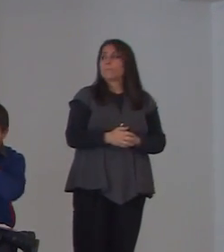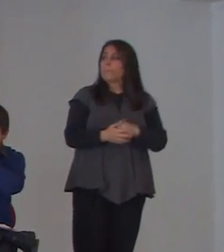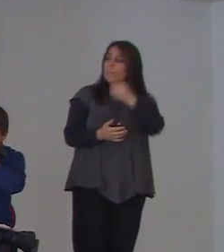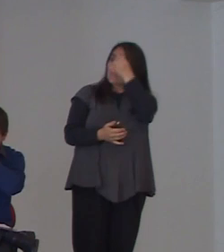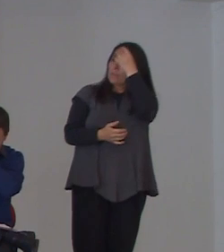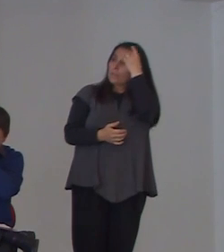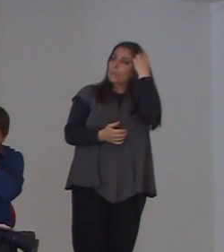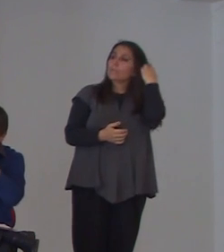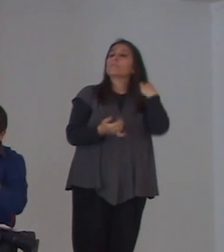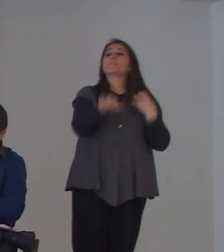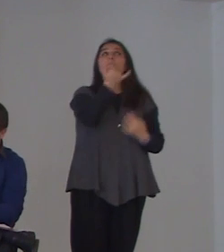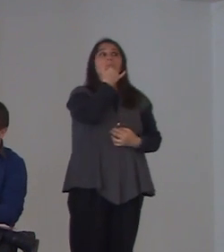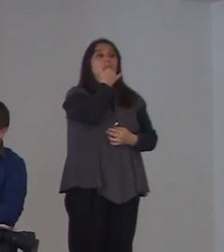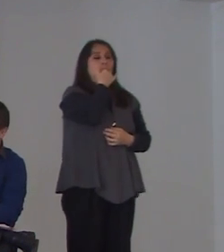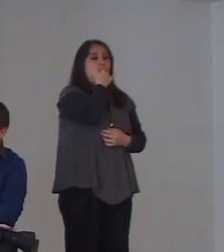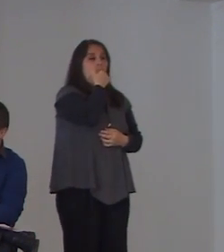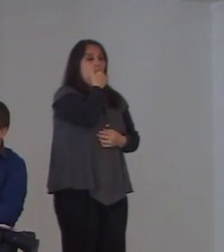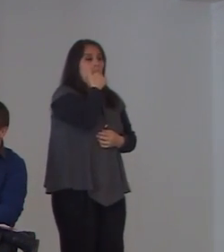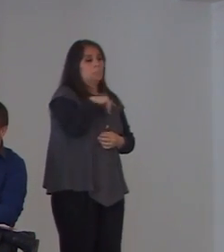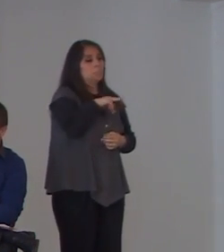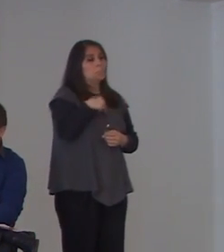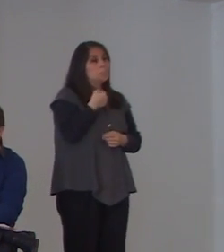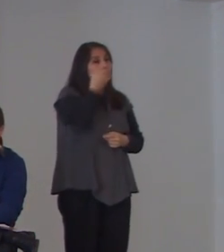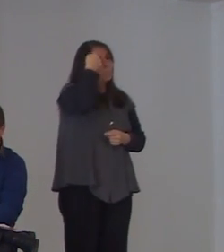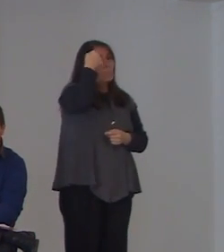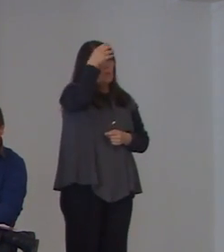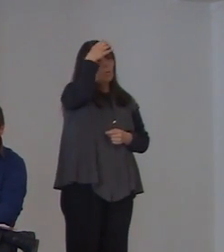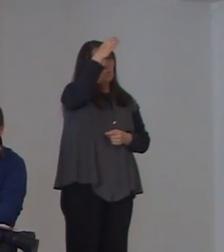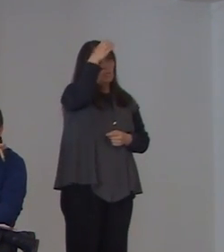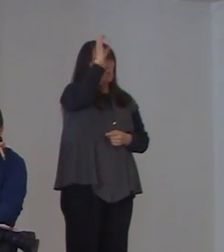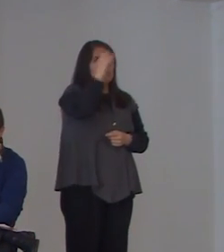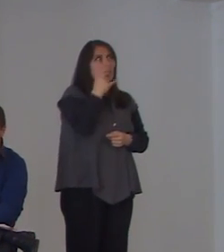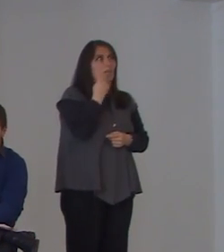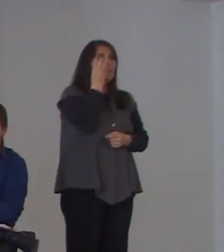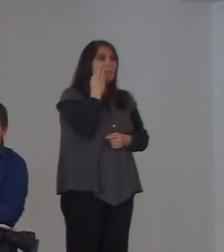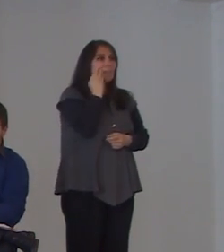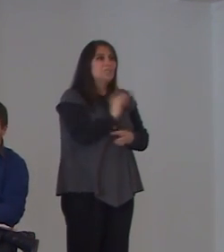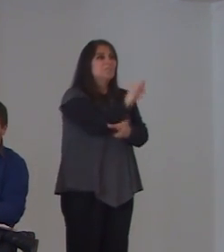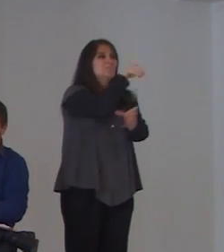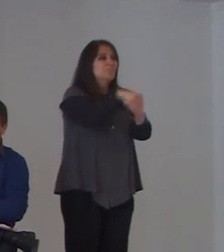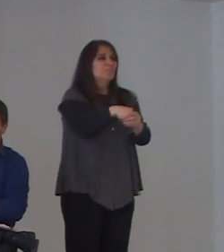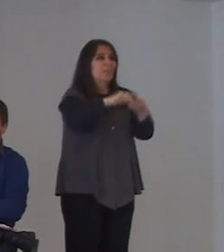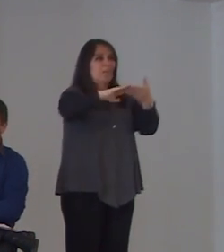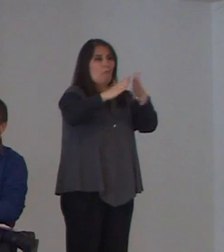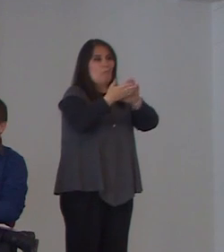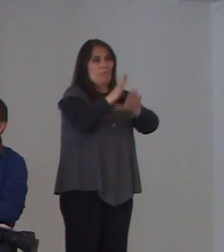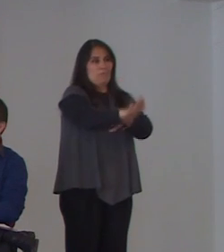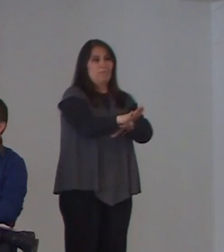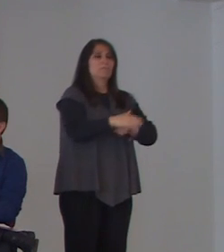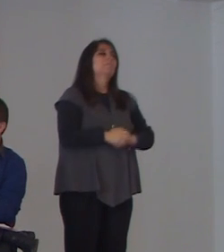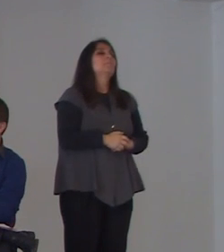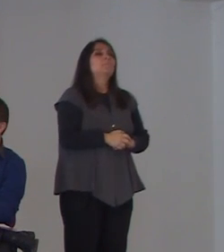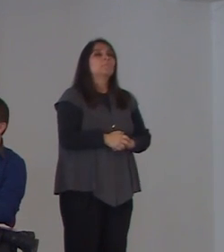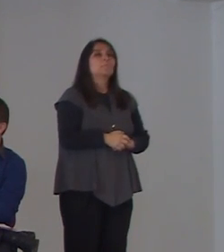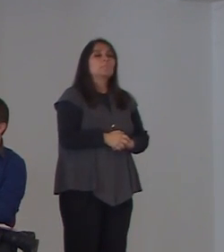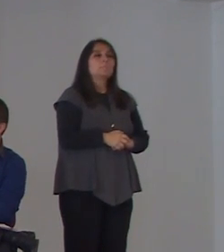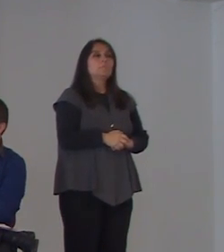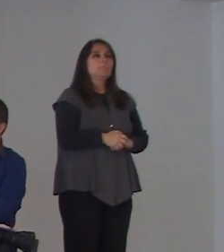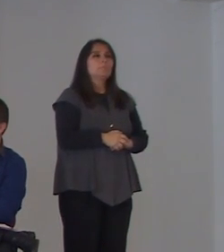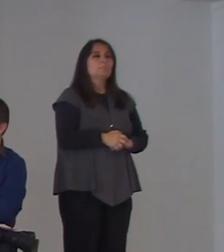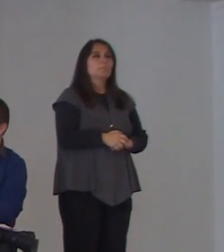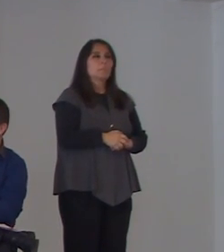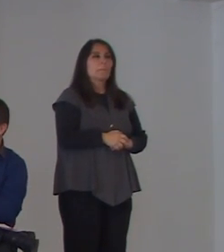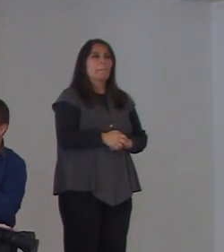sería pues lo que se vive en las comunidades, que es, yo rescato mucho esto, lo de